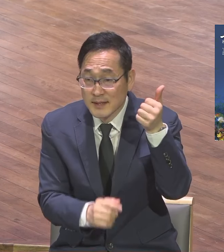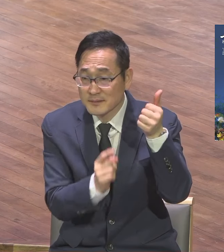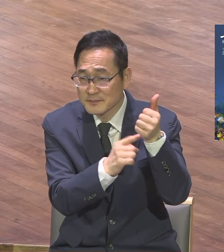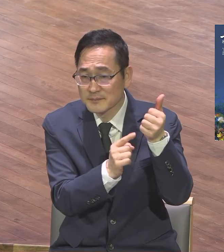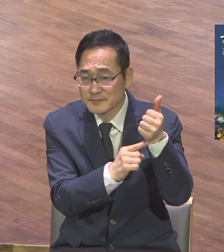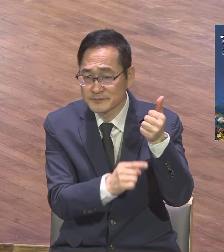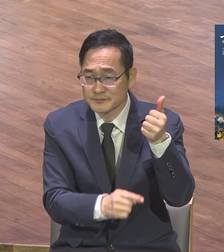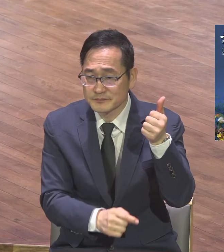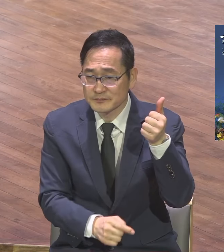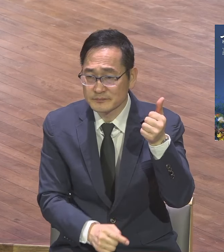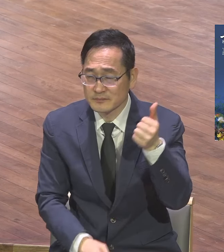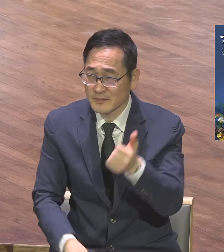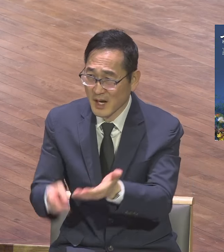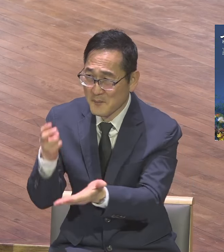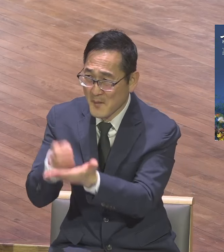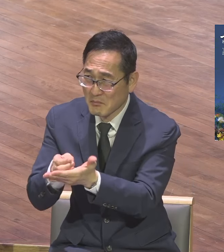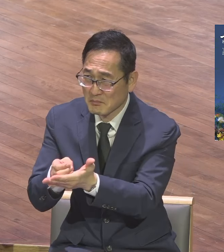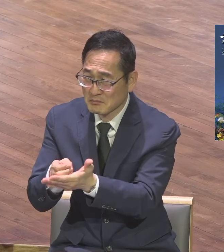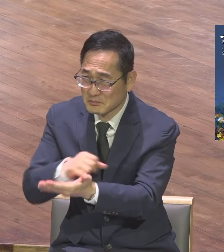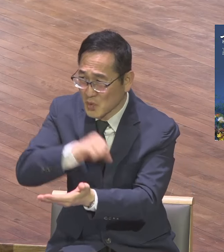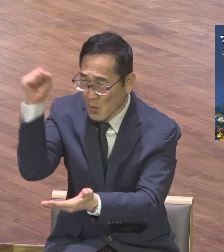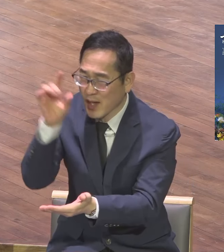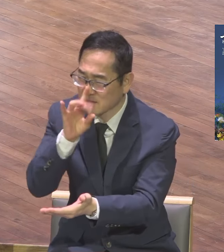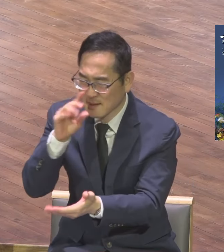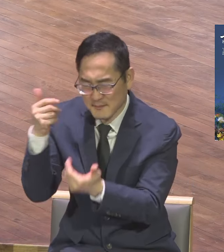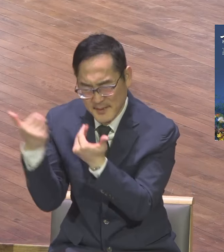시작된 그런 기도입니다. 저